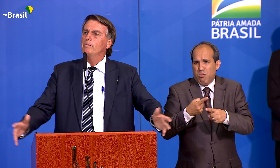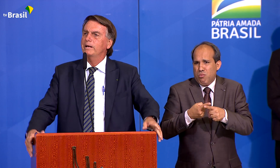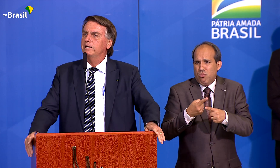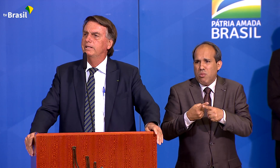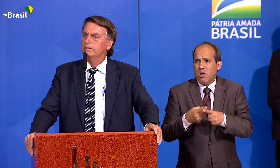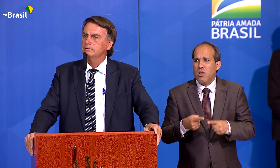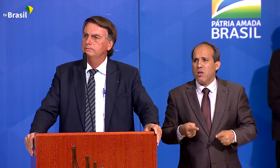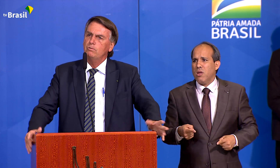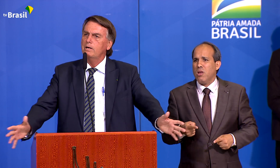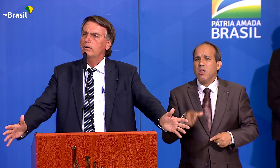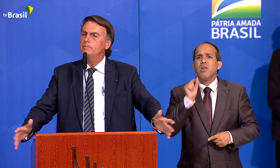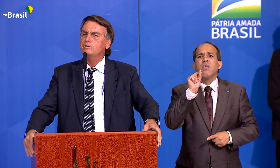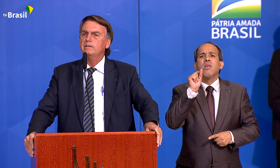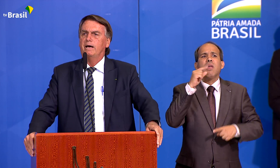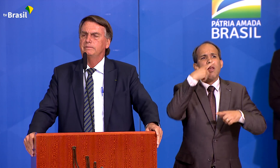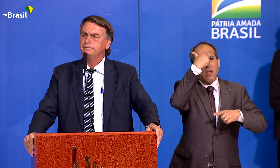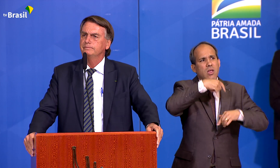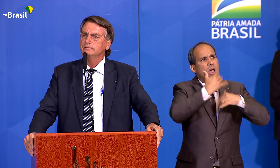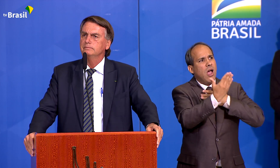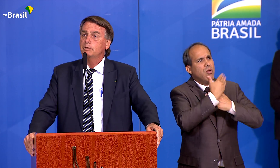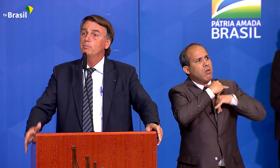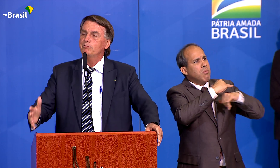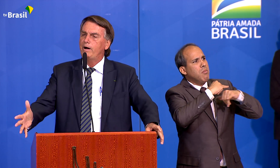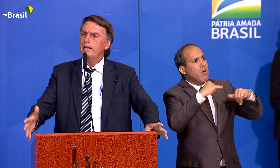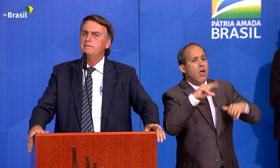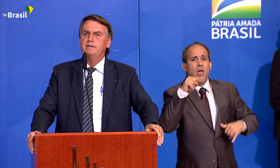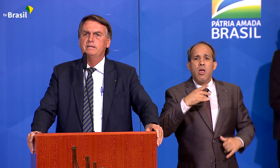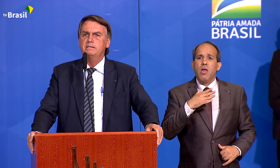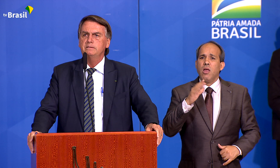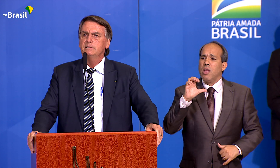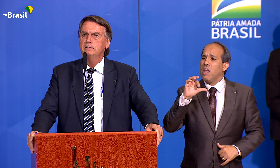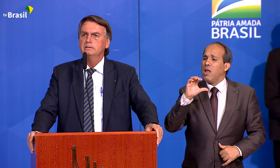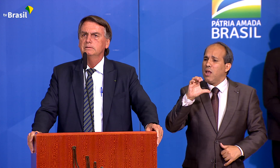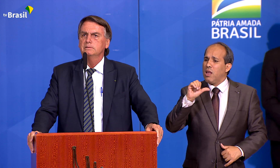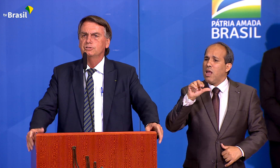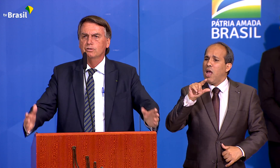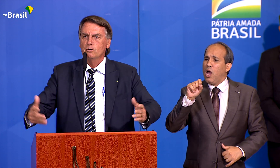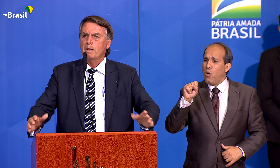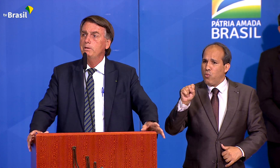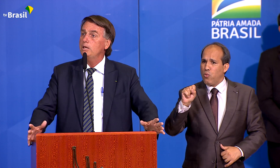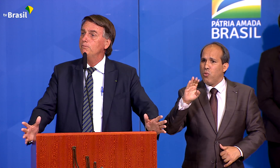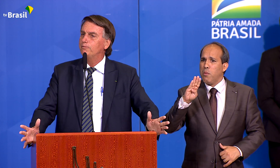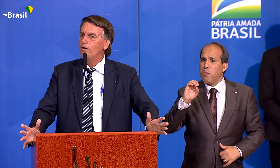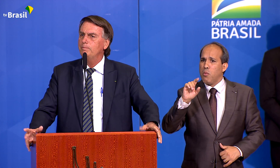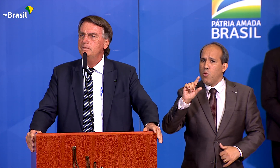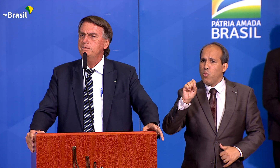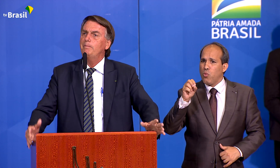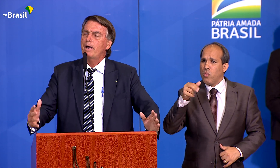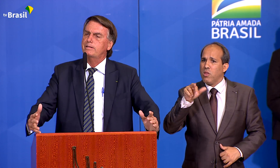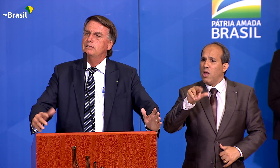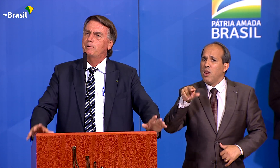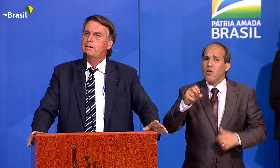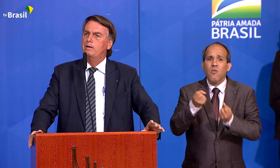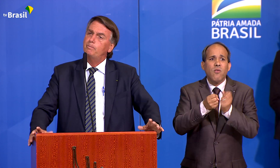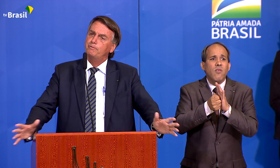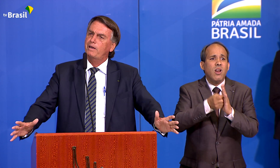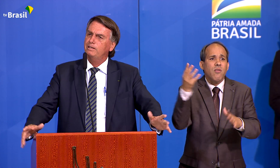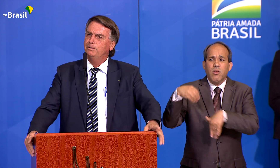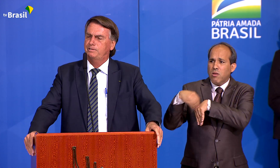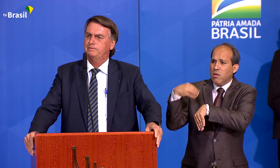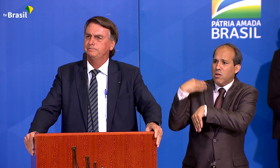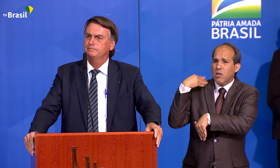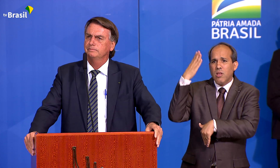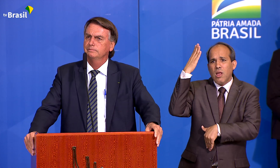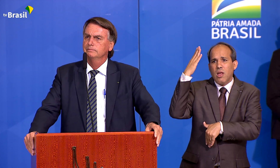e quem foi meu marqueteiro o Carlos bolsonaro que por várias vezes chegou para mim informes de ameaça de